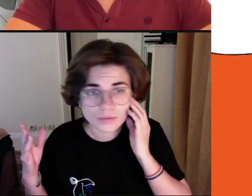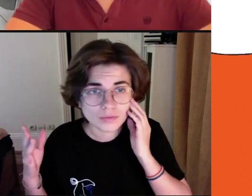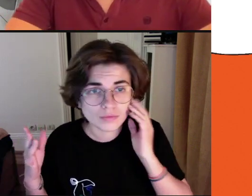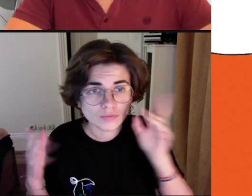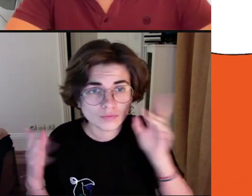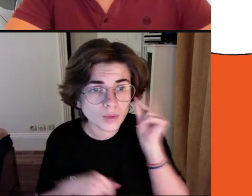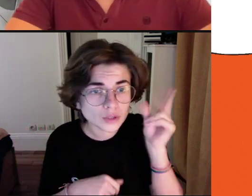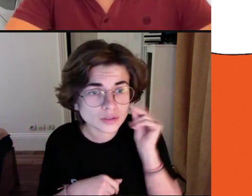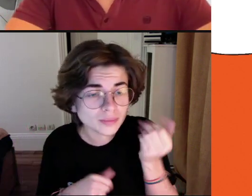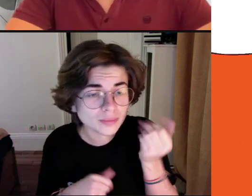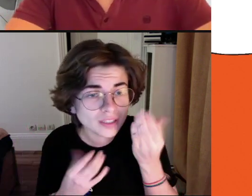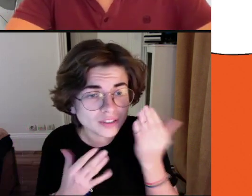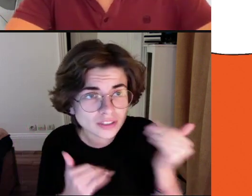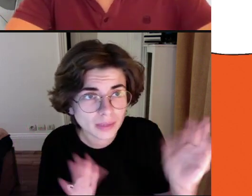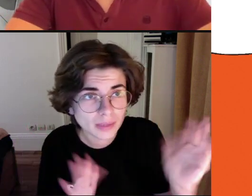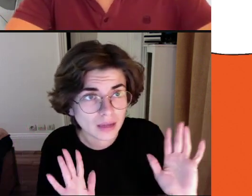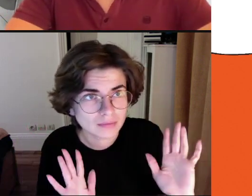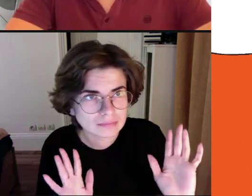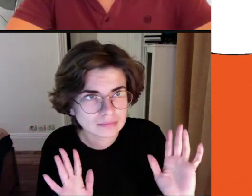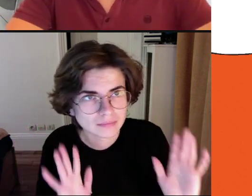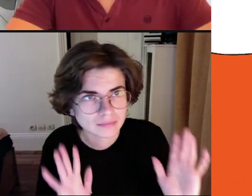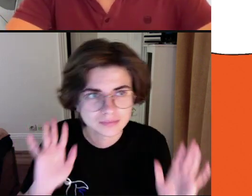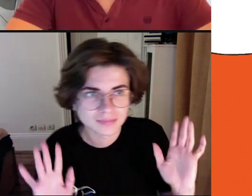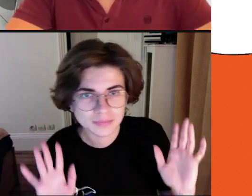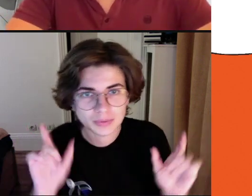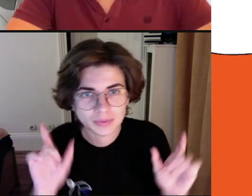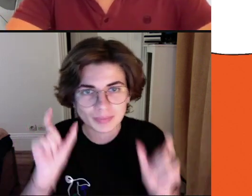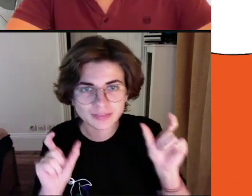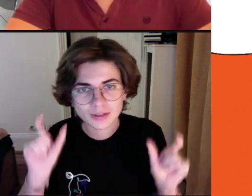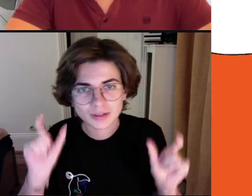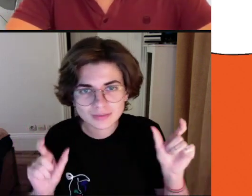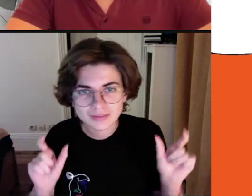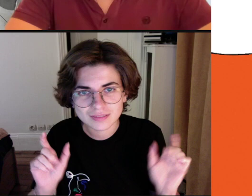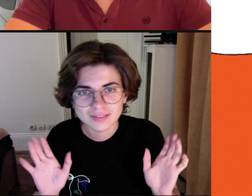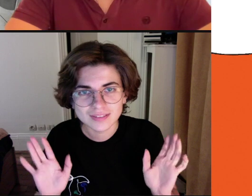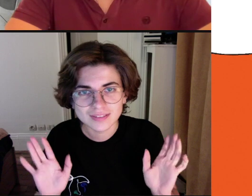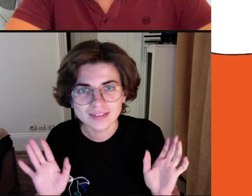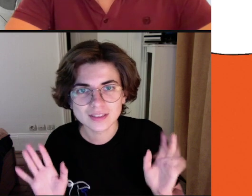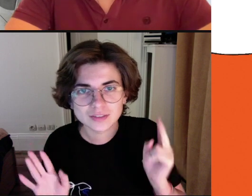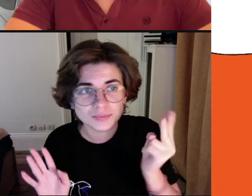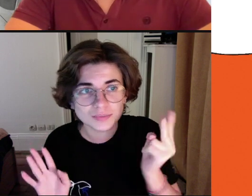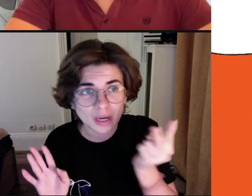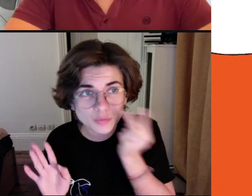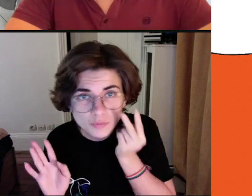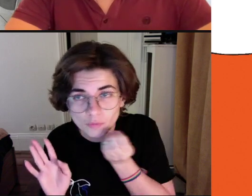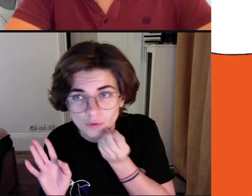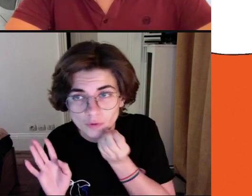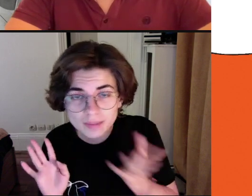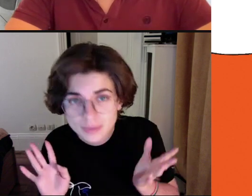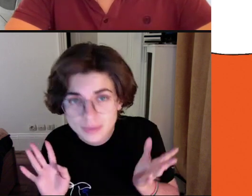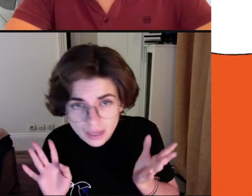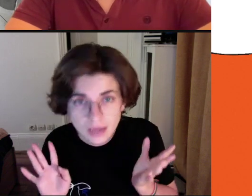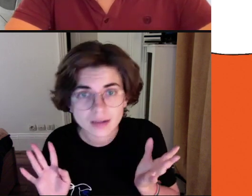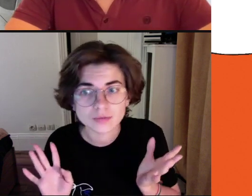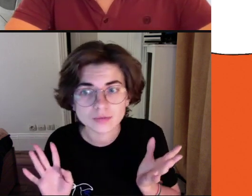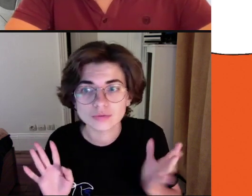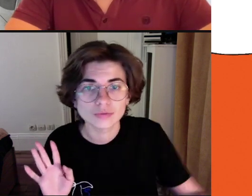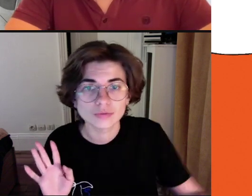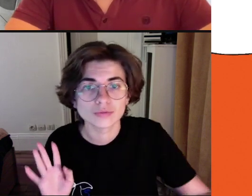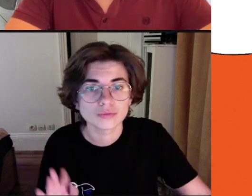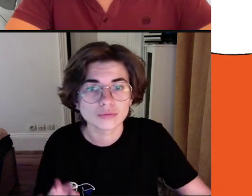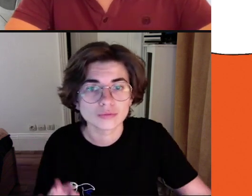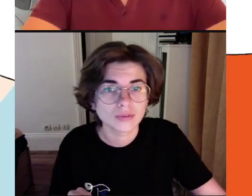Vous m'entendez bien, j'espère, que les personnes. J'espère que vous me voyez bien,